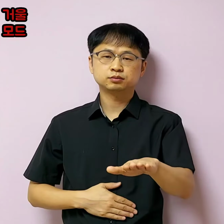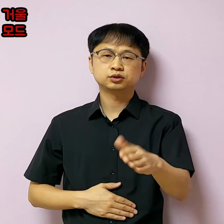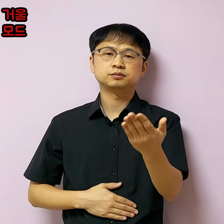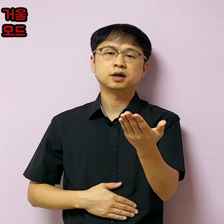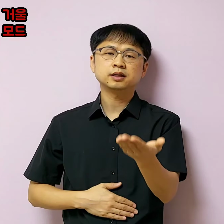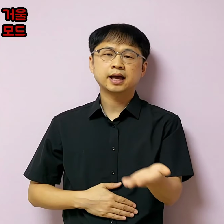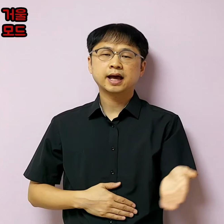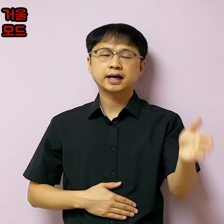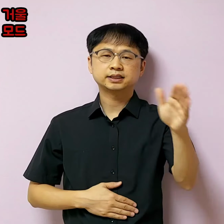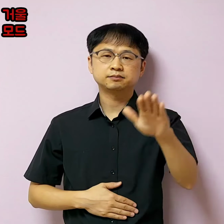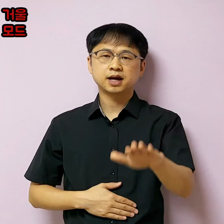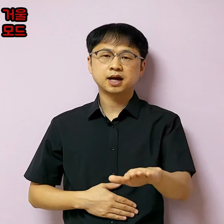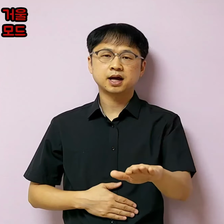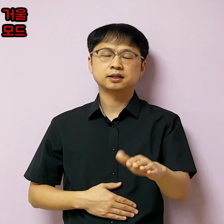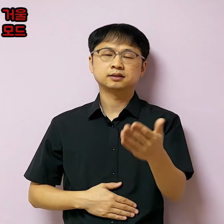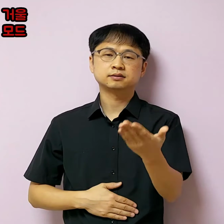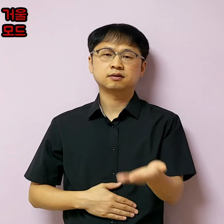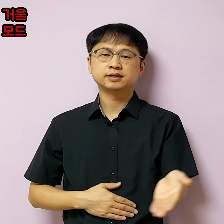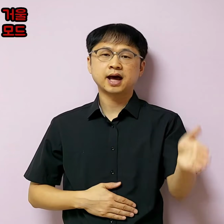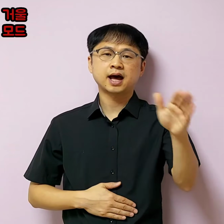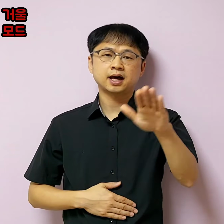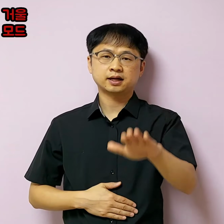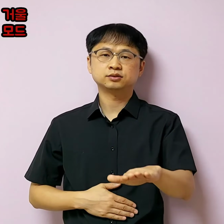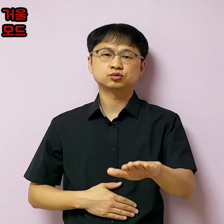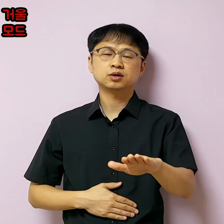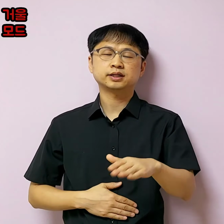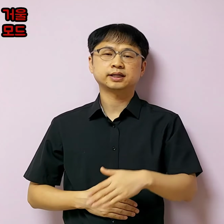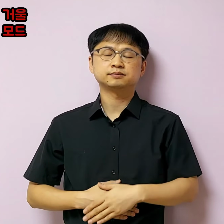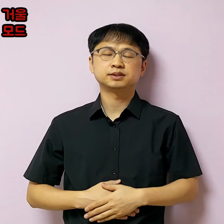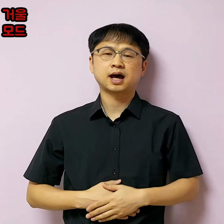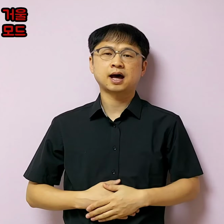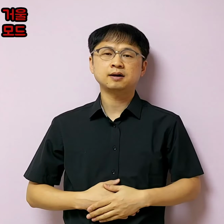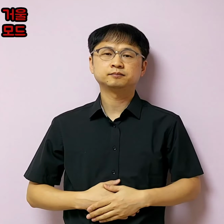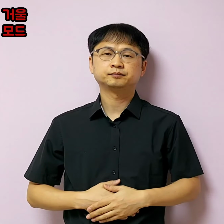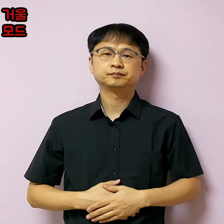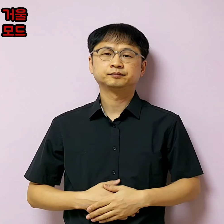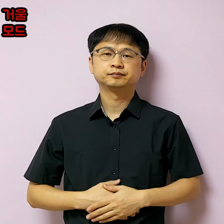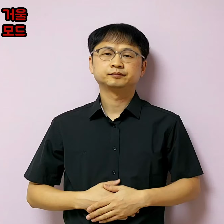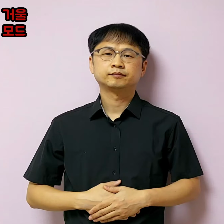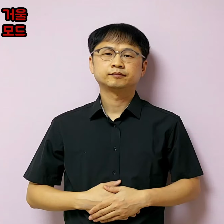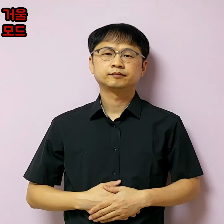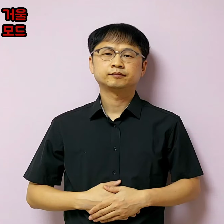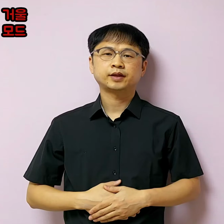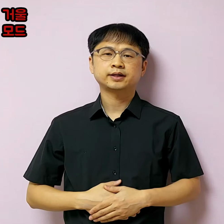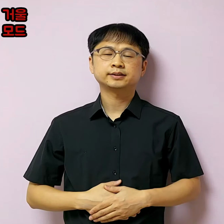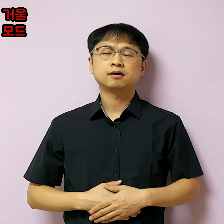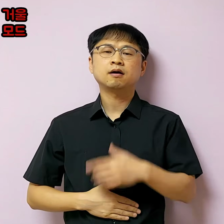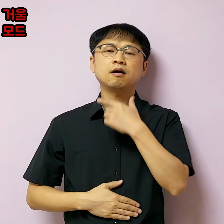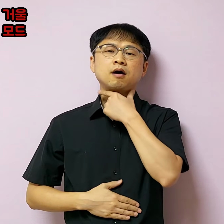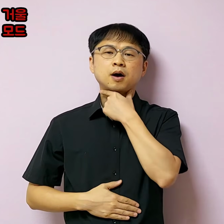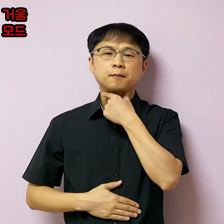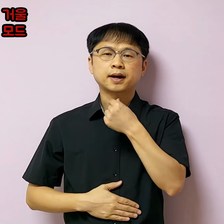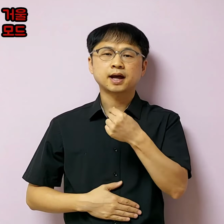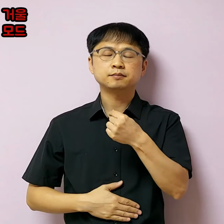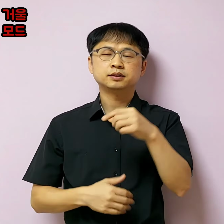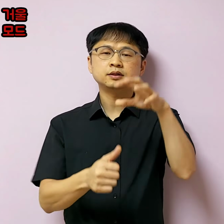뒤집어 주시면 하지만, 그러나 라는 수어가 되겠습니다. 네, 그래서